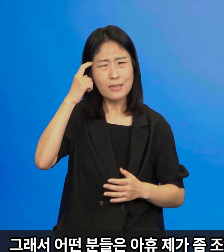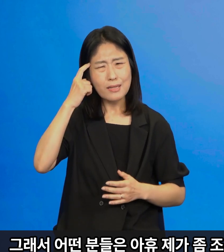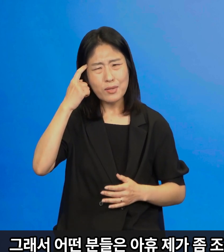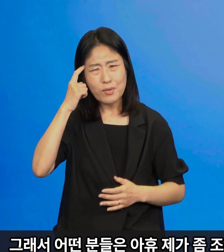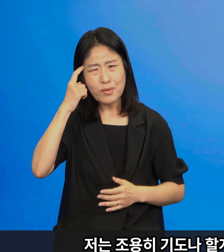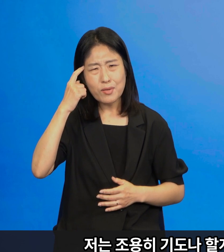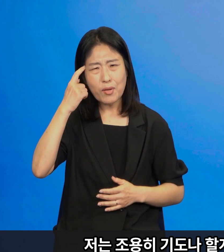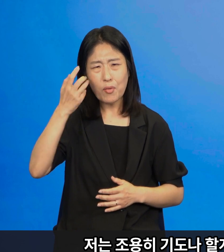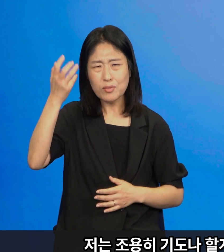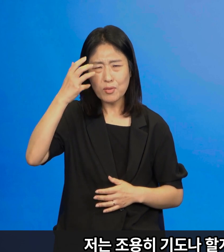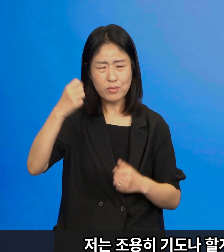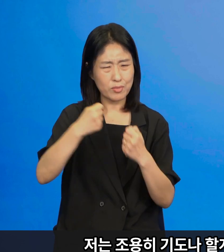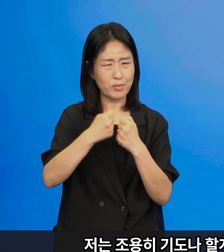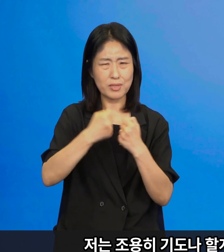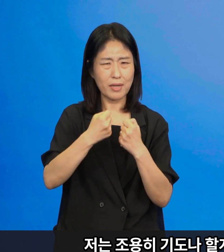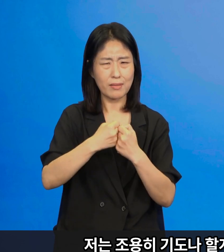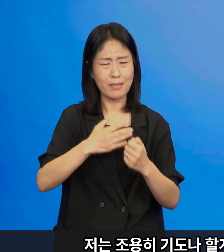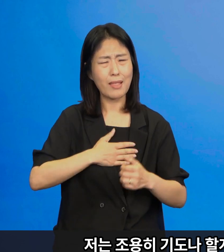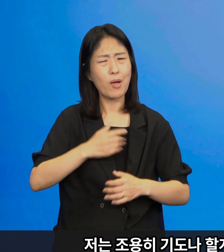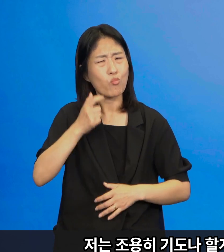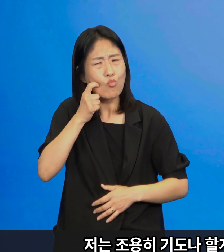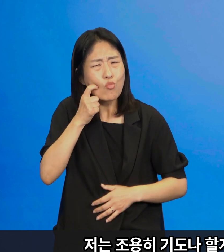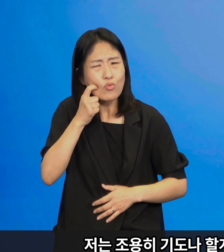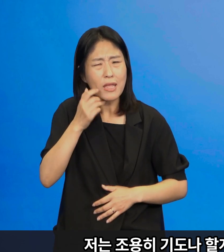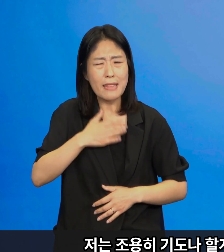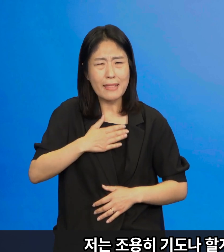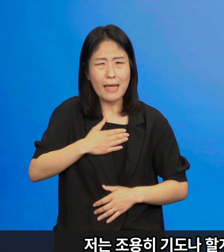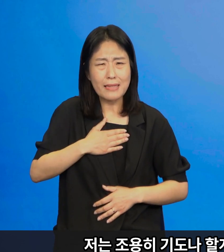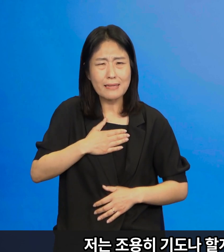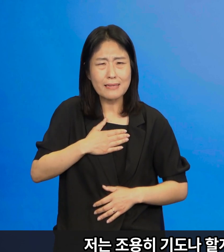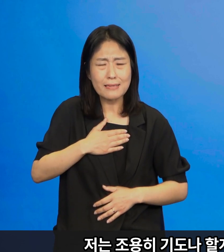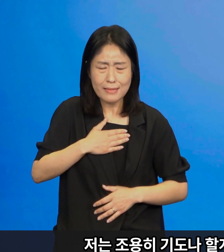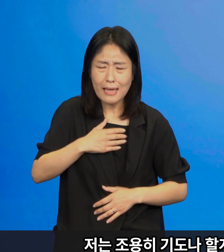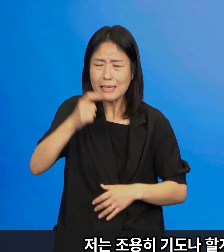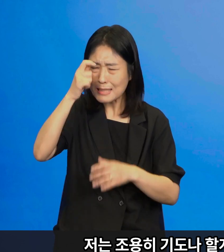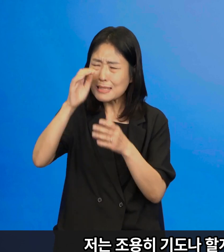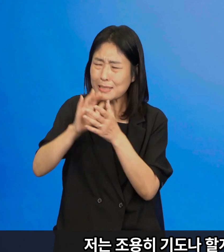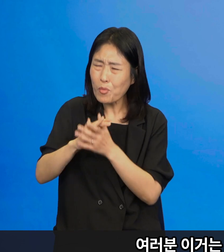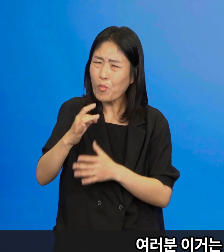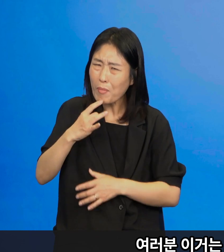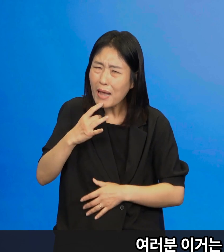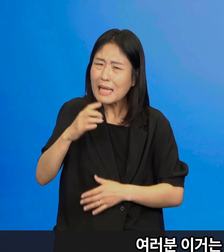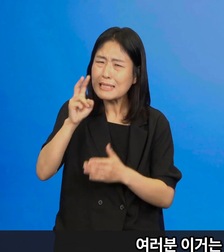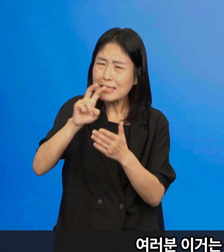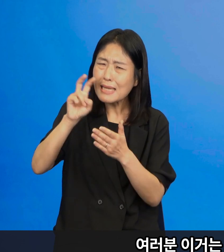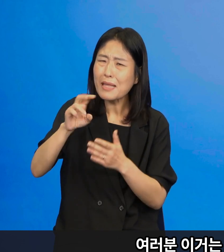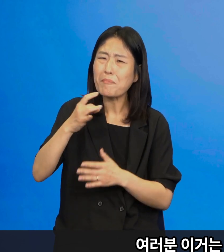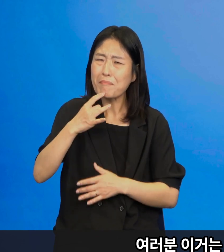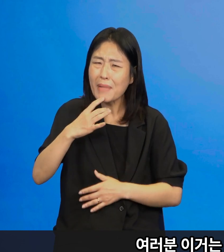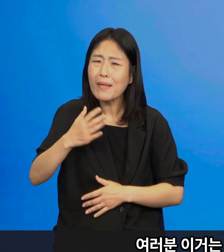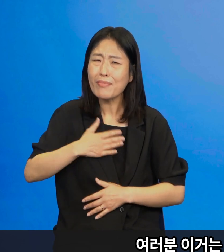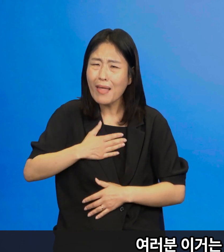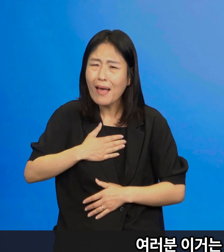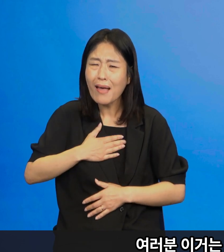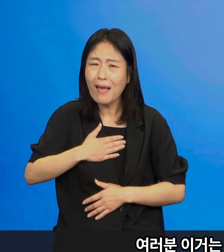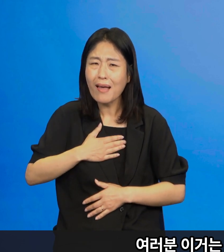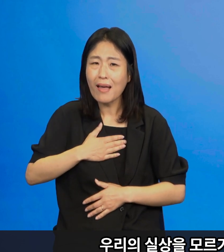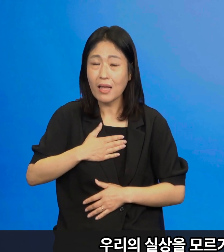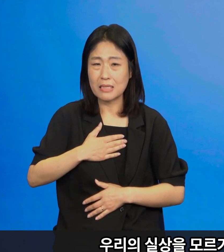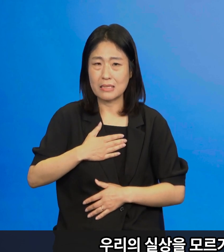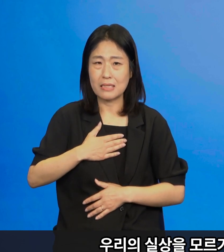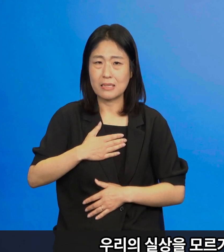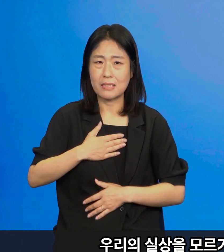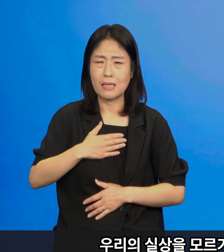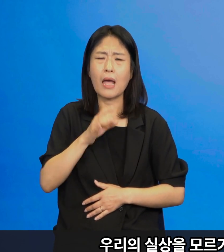같아요. 저는 그냥 조용 기도나 할게요. 찬송이나 하고 그럴게요. 여러분, 이거는 영적 전쟁도